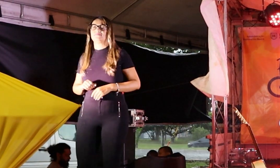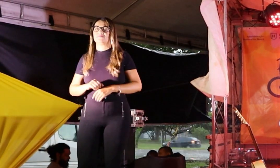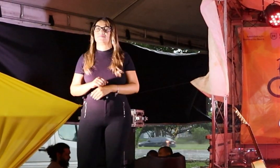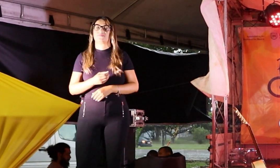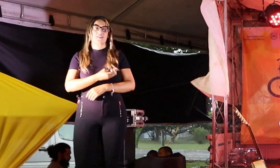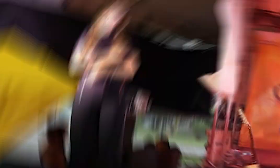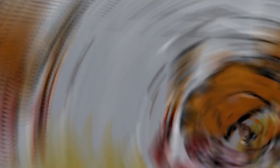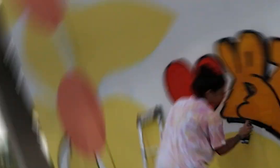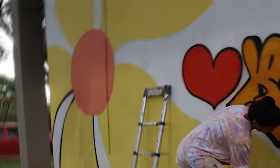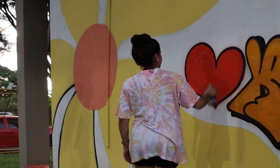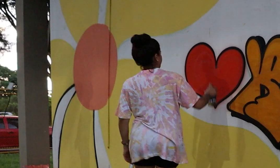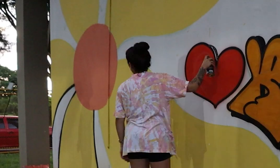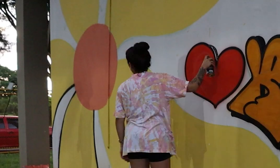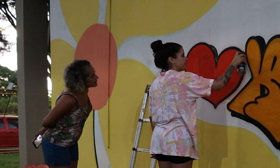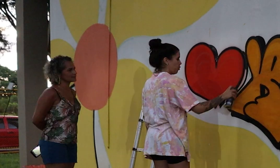vorais solidão.